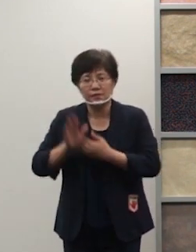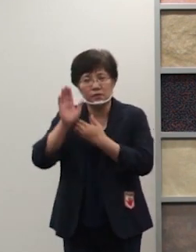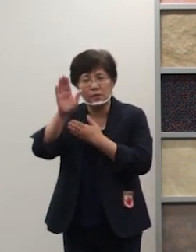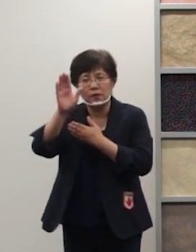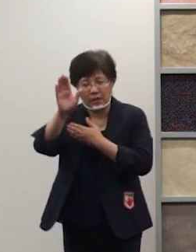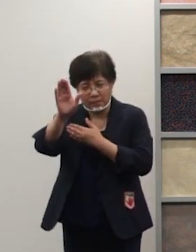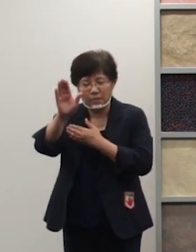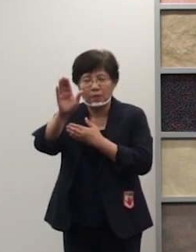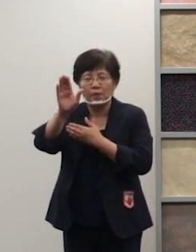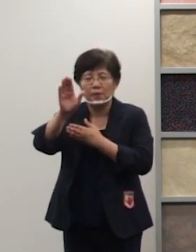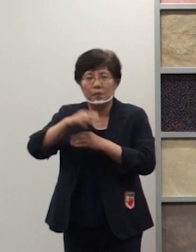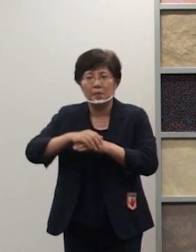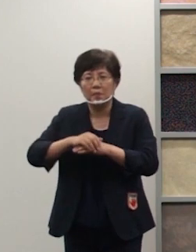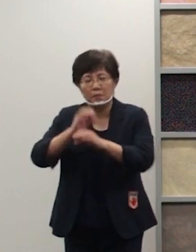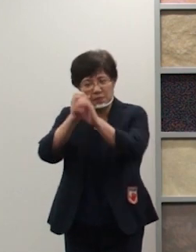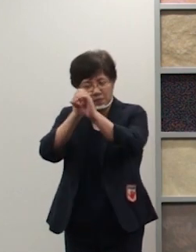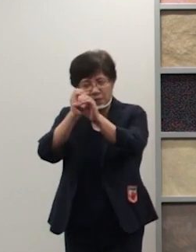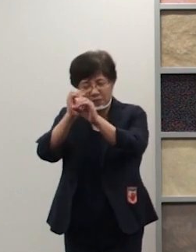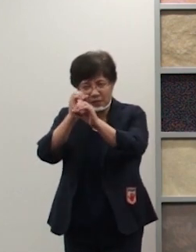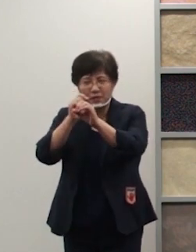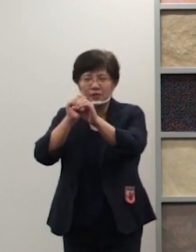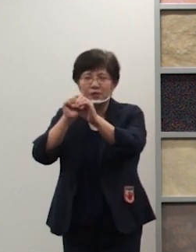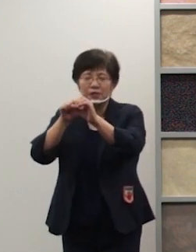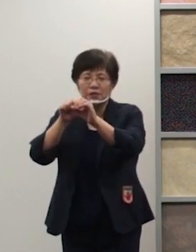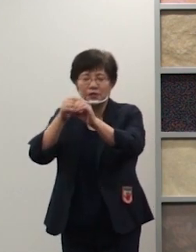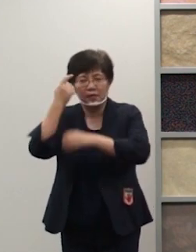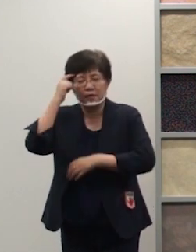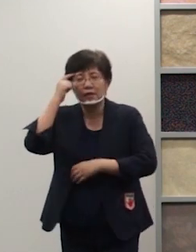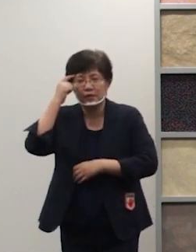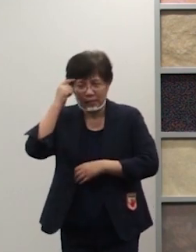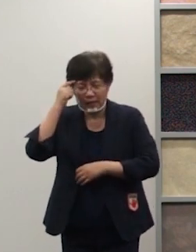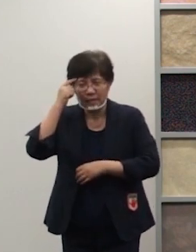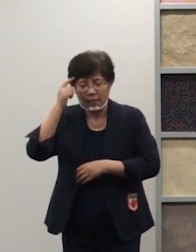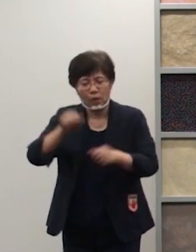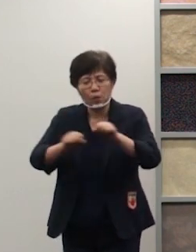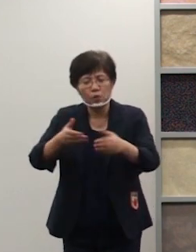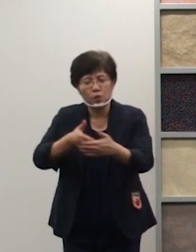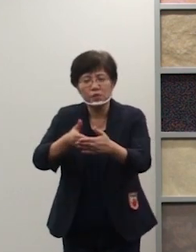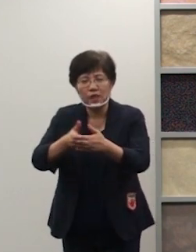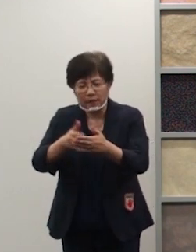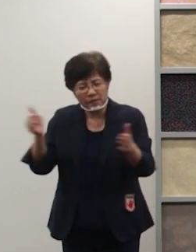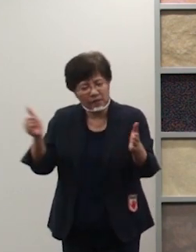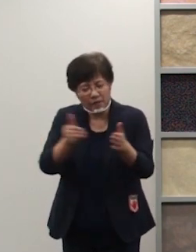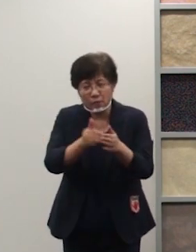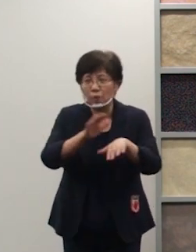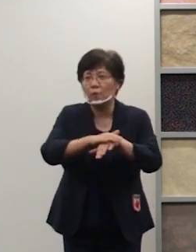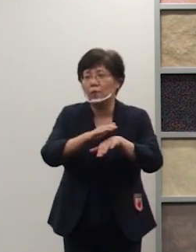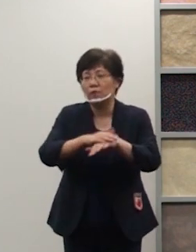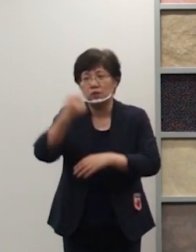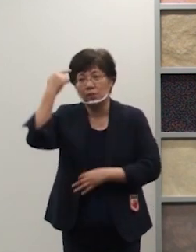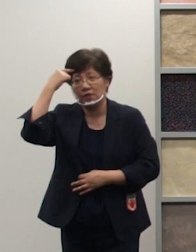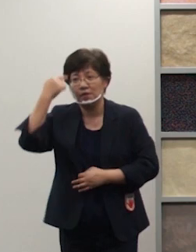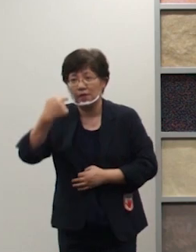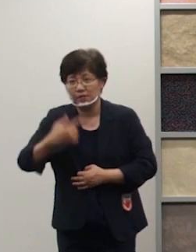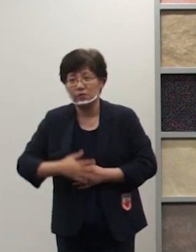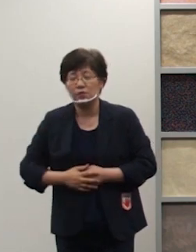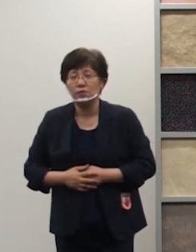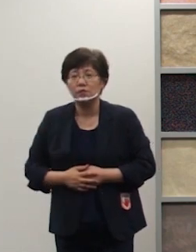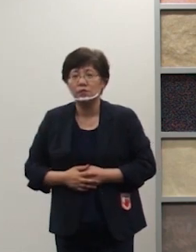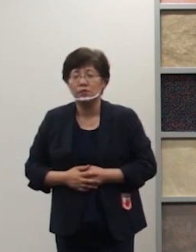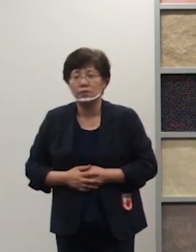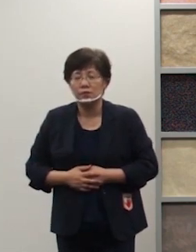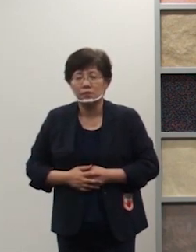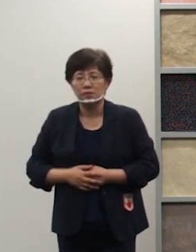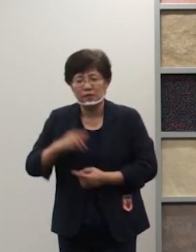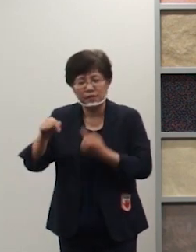人々から奪うものであり、これは最終、最後の手段であるべきものだと考えております。要は、繰り返